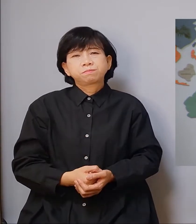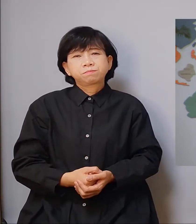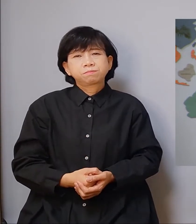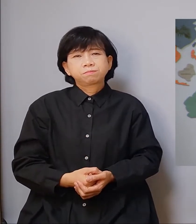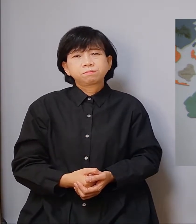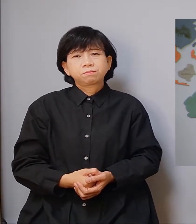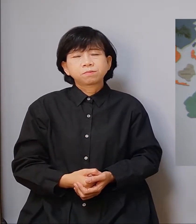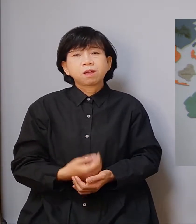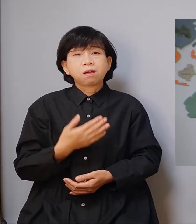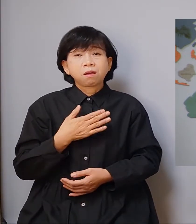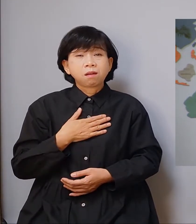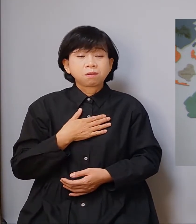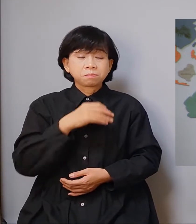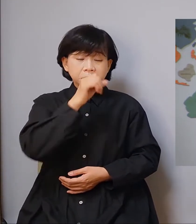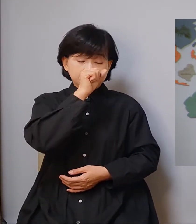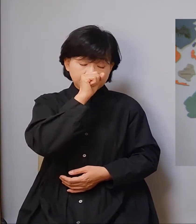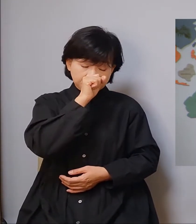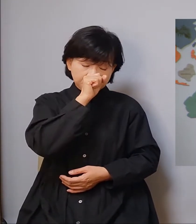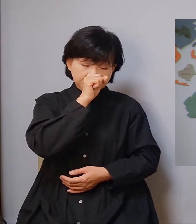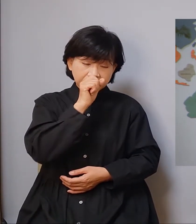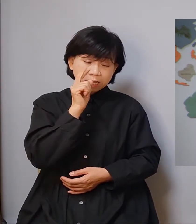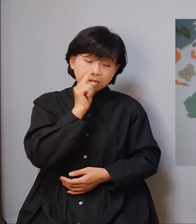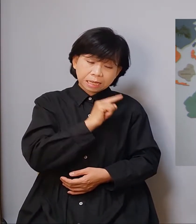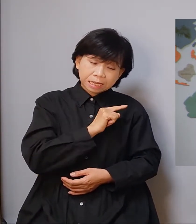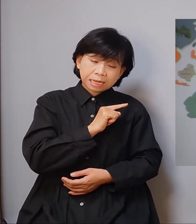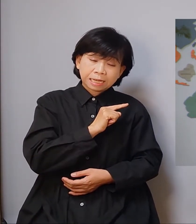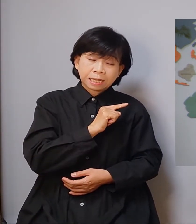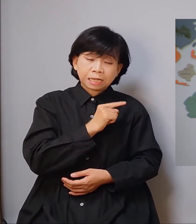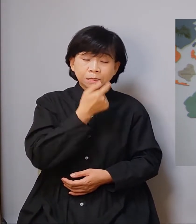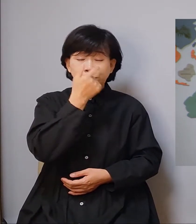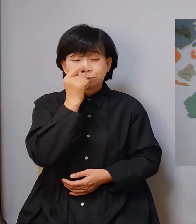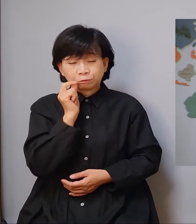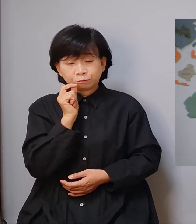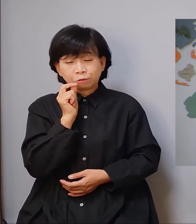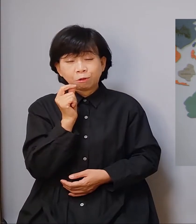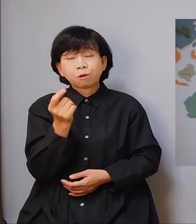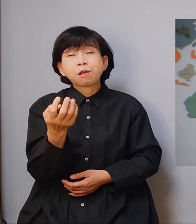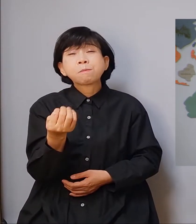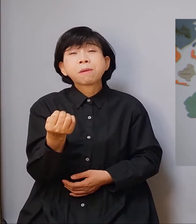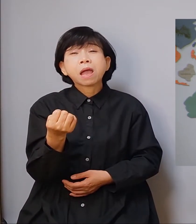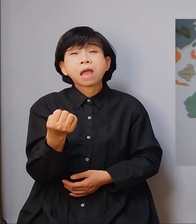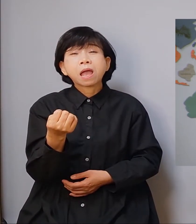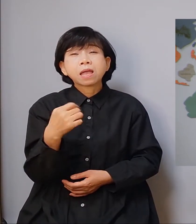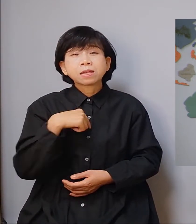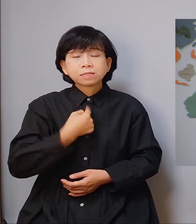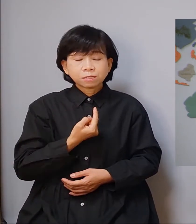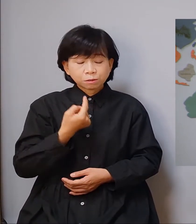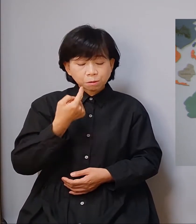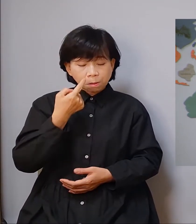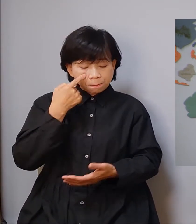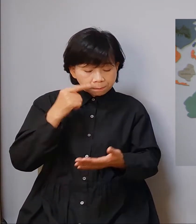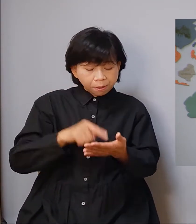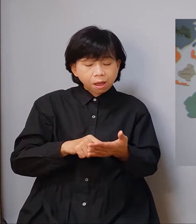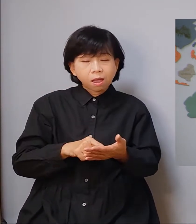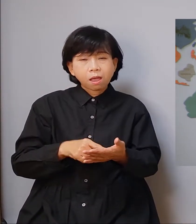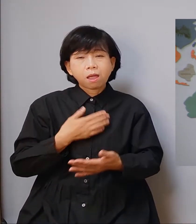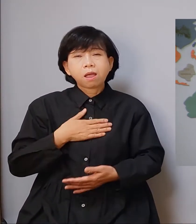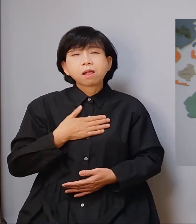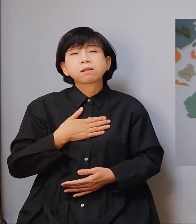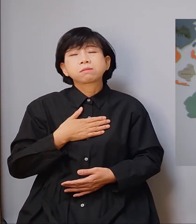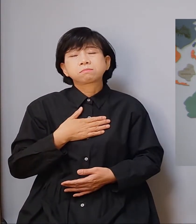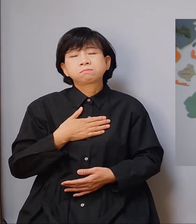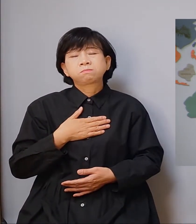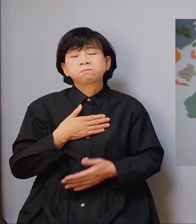얼마나 선한지, 우리가 얼마나 악한지 알게 하십니다. 얼마나 얄팍한 성경 지식으로